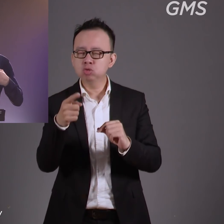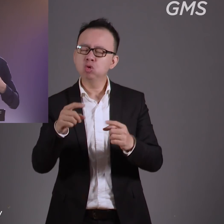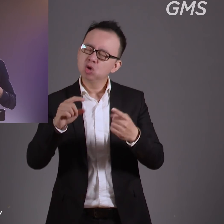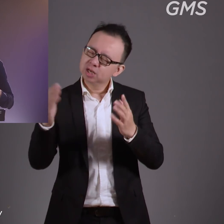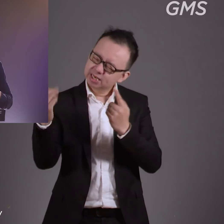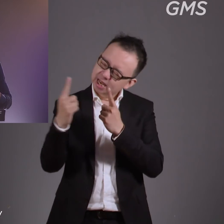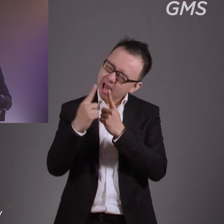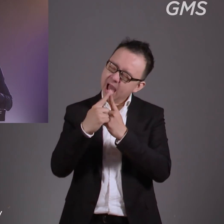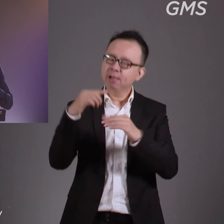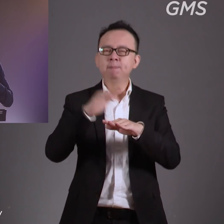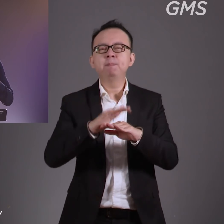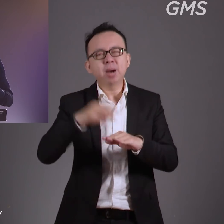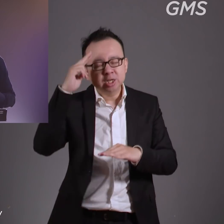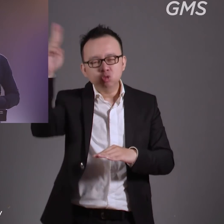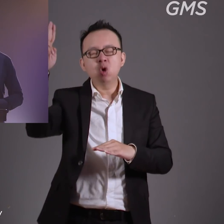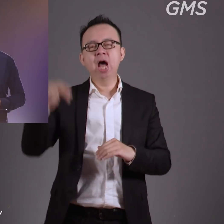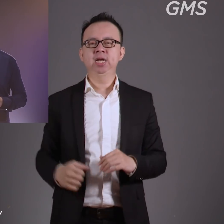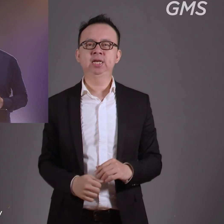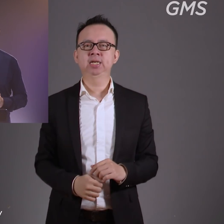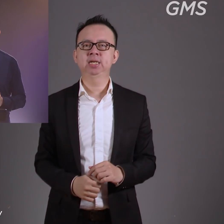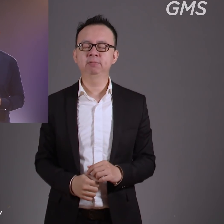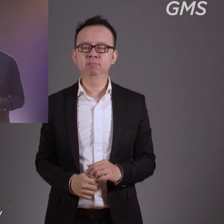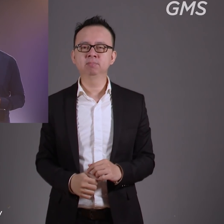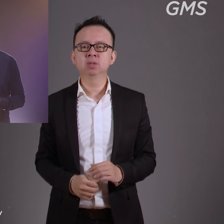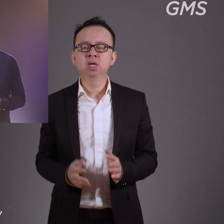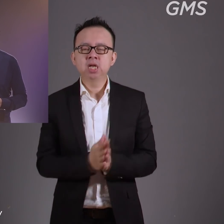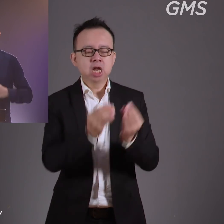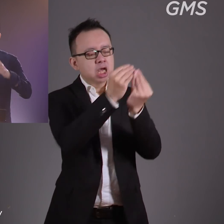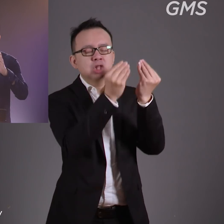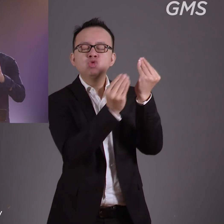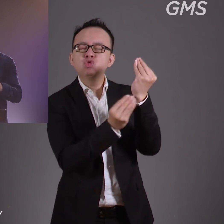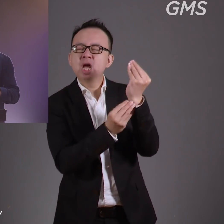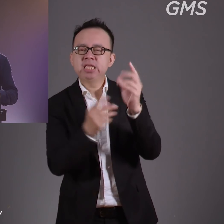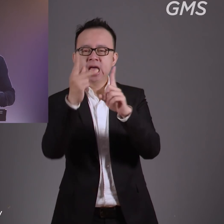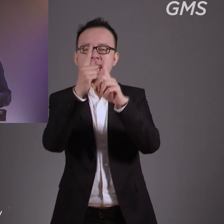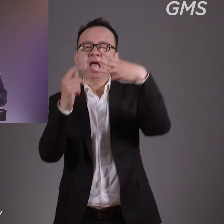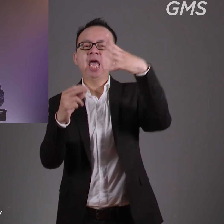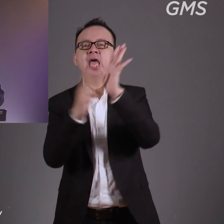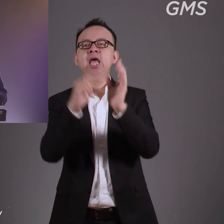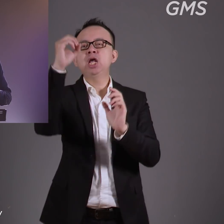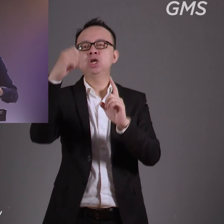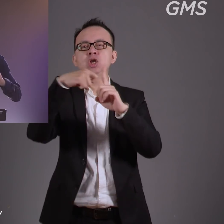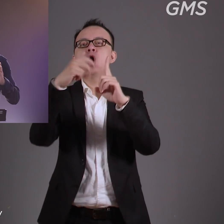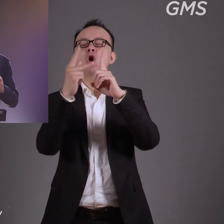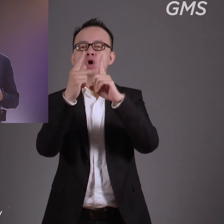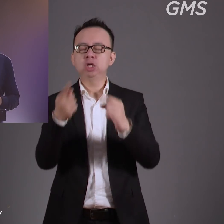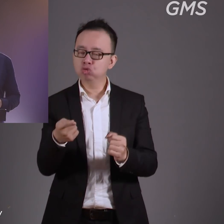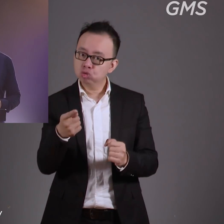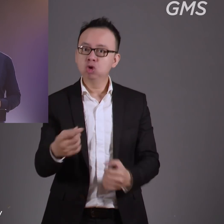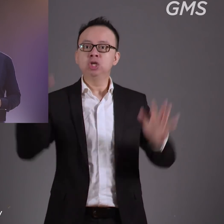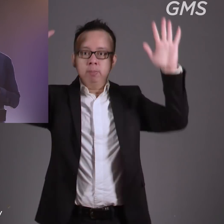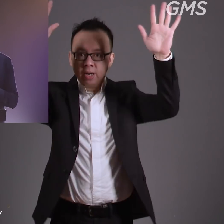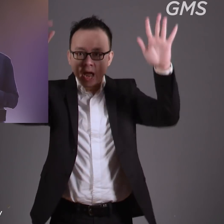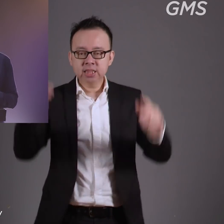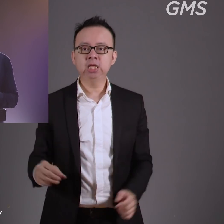Dan kehidupan rohaninya itu berdampak secara jasmani pada keturunannya. Keturunannya sehat-sehat, diberkati oleh